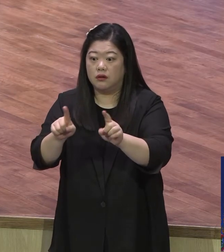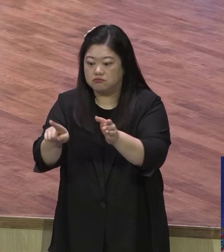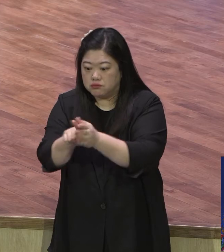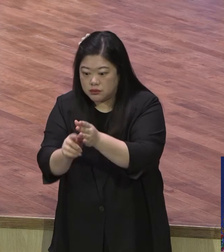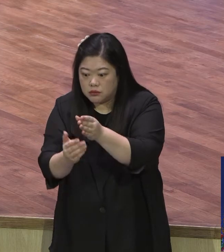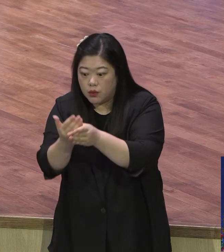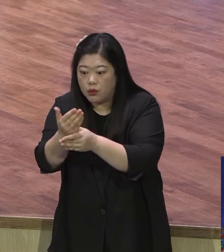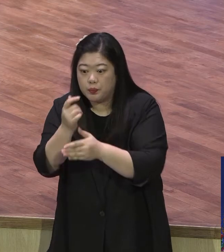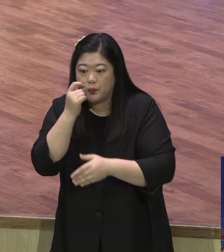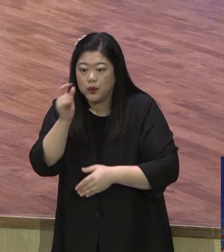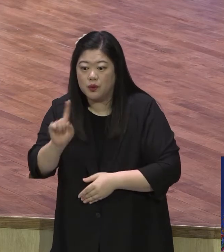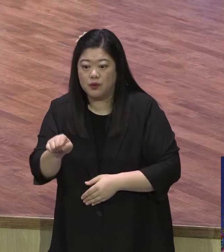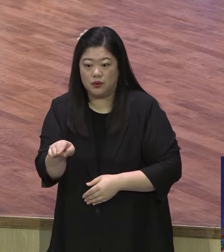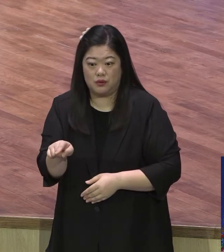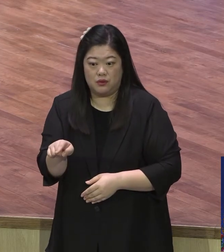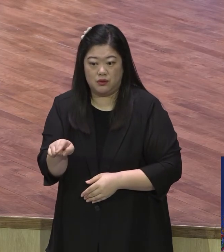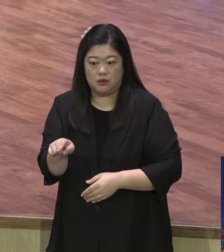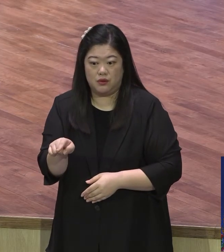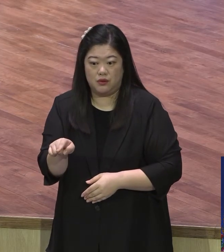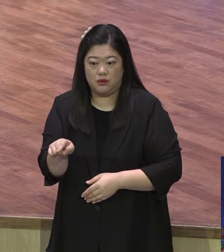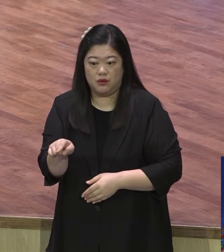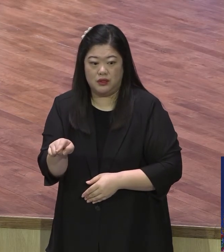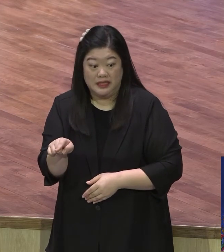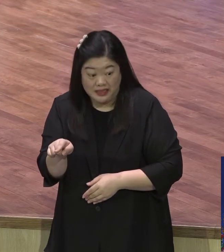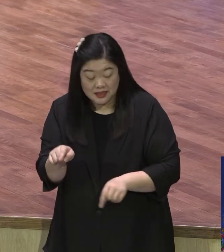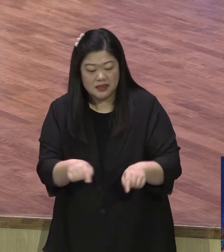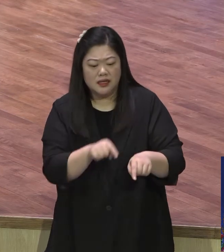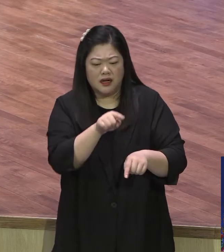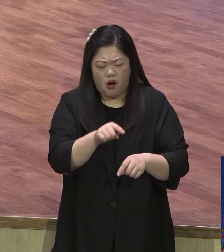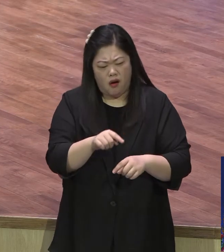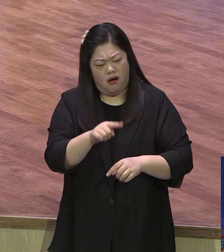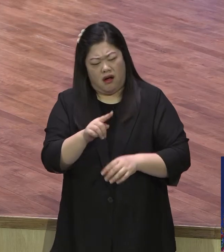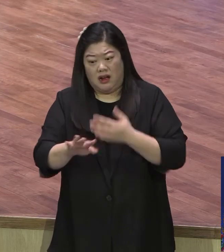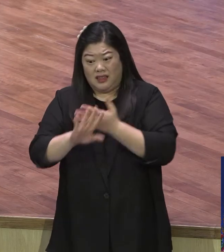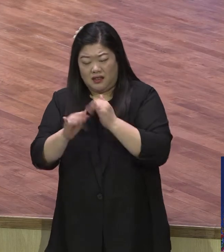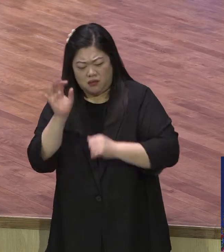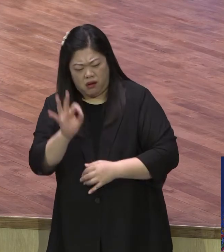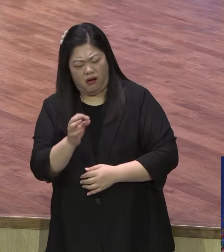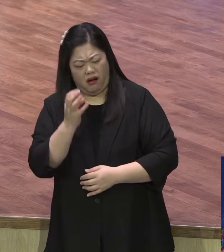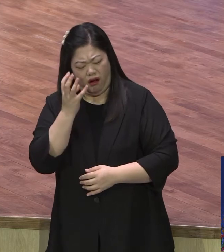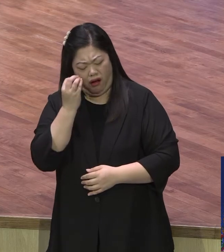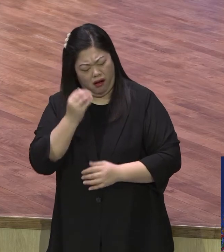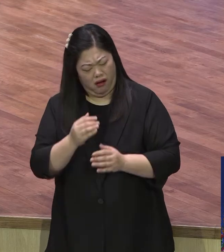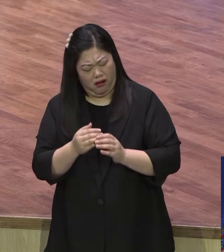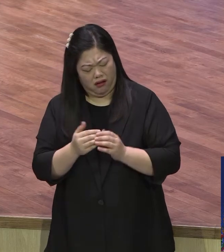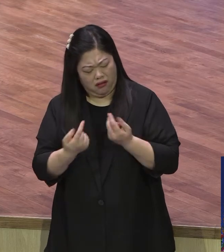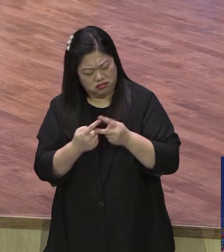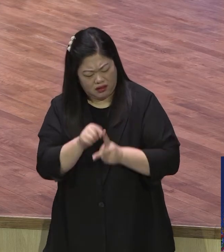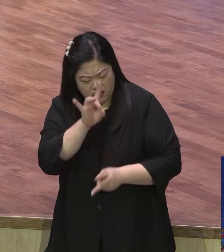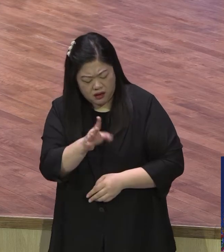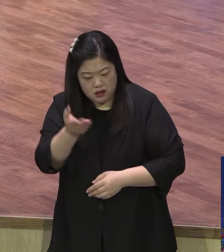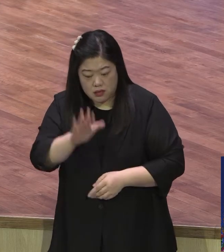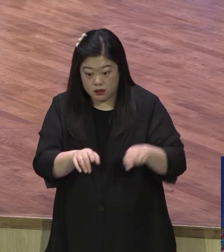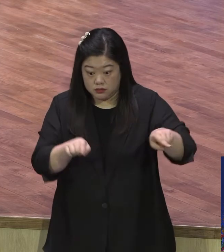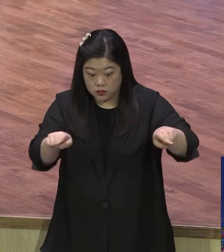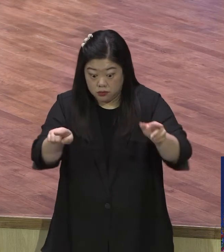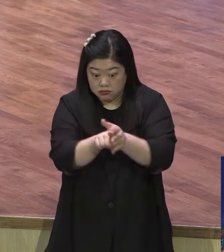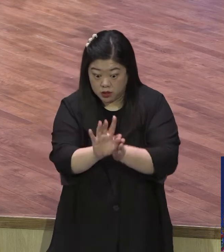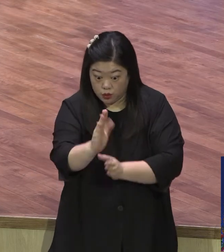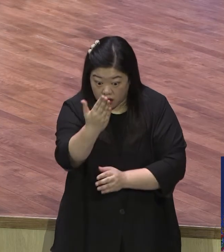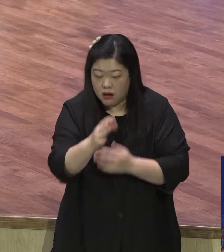이 두 산을 정복한 자가 하나님의 백성 그리스도 이니라 그렇게